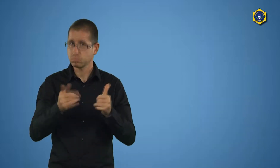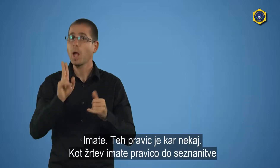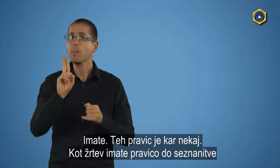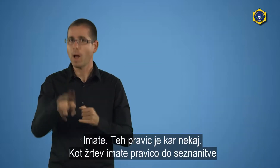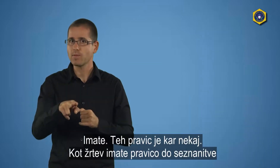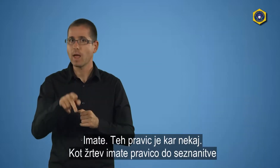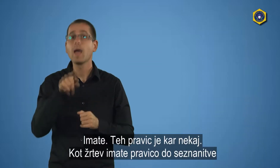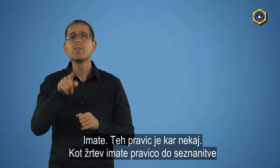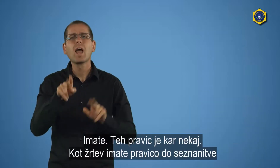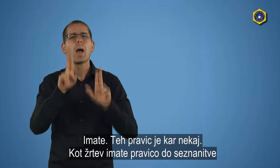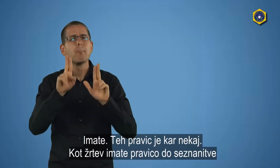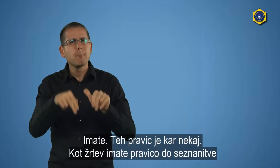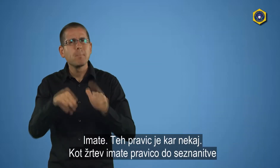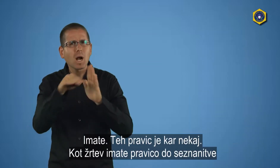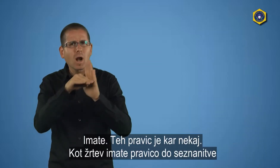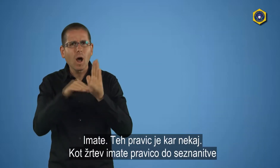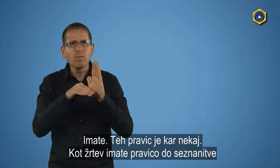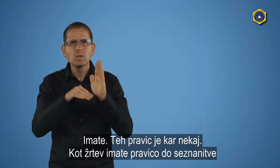Imate. Teh pravic je kar nekaj.